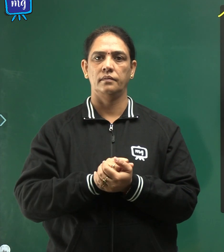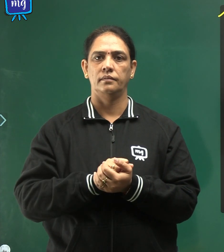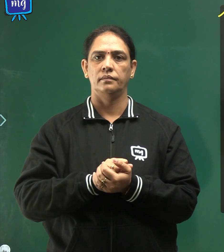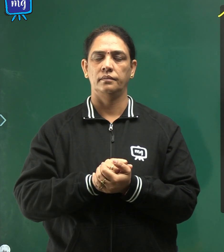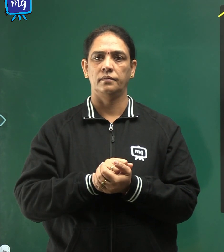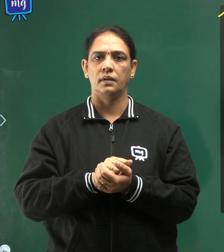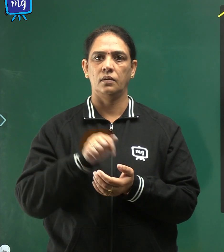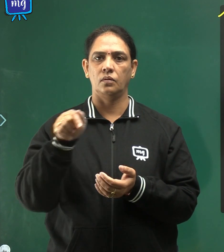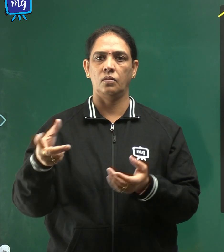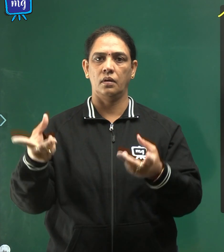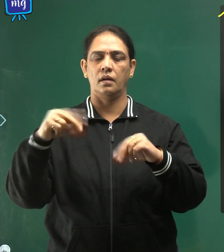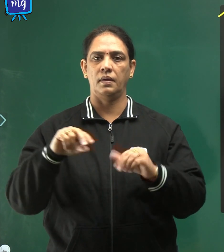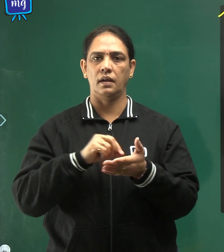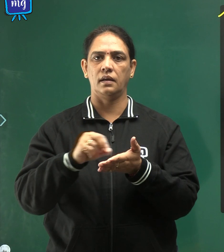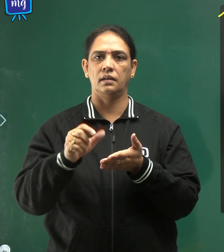तो निम्नलिखित